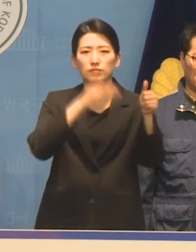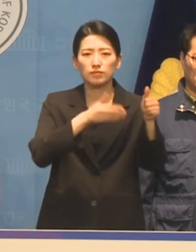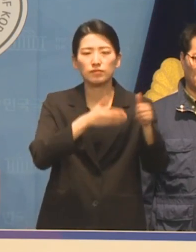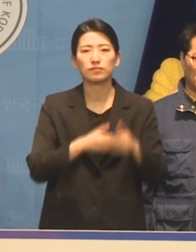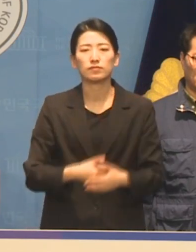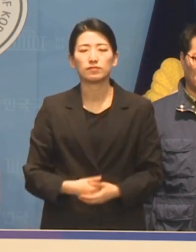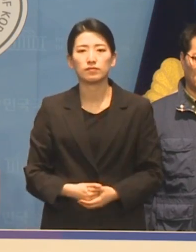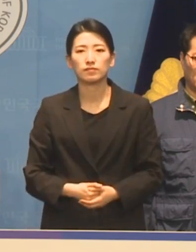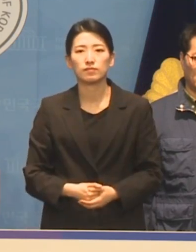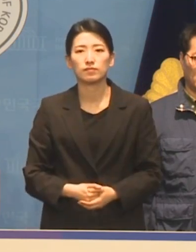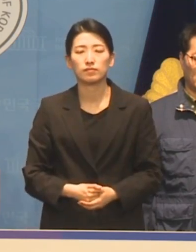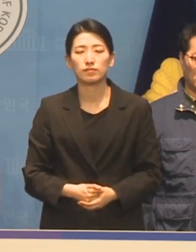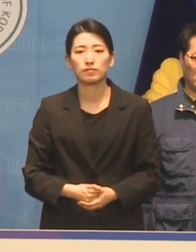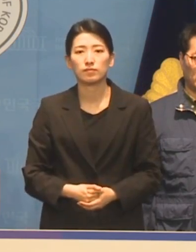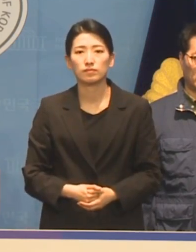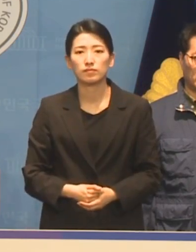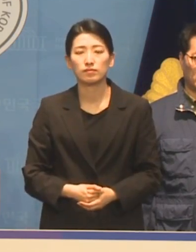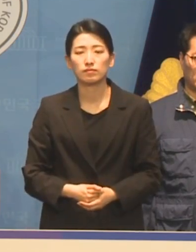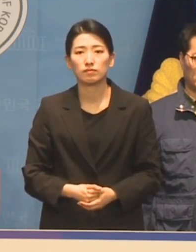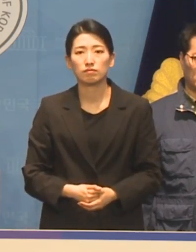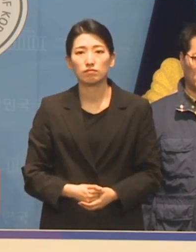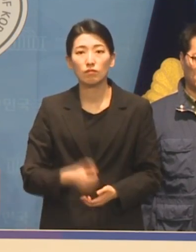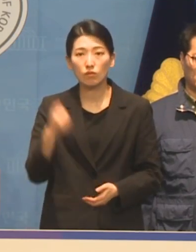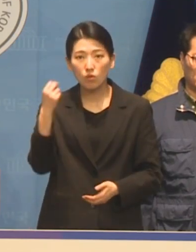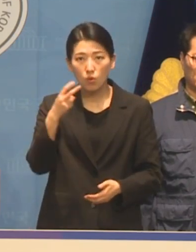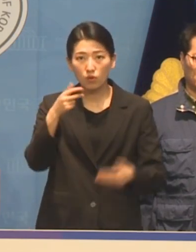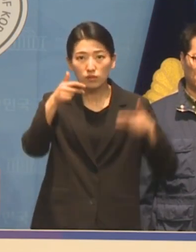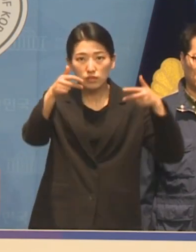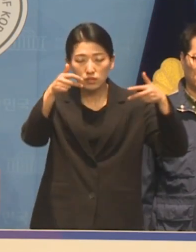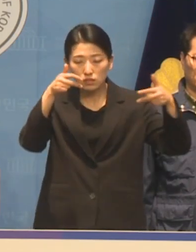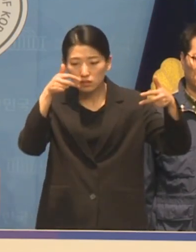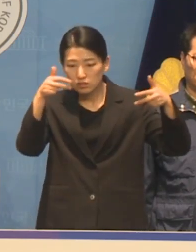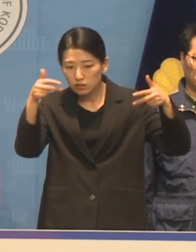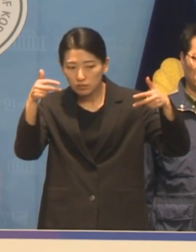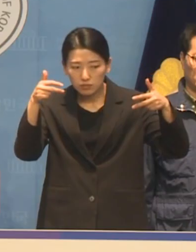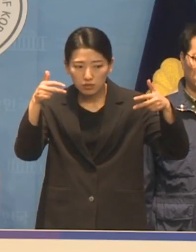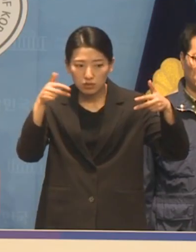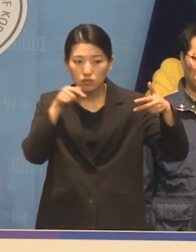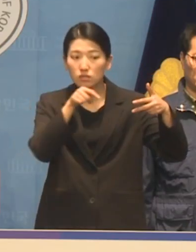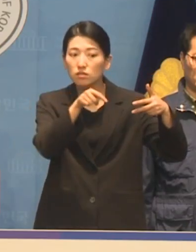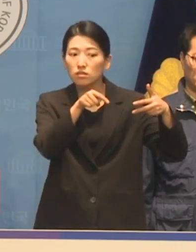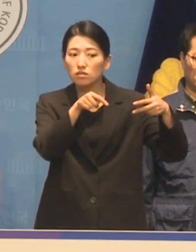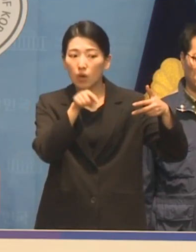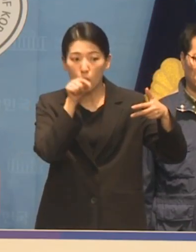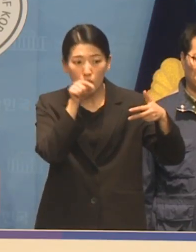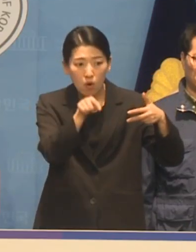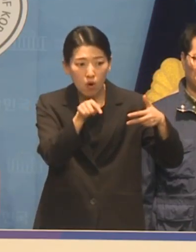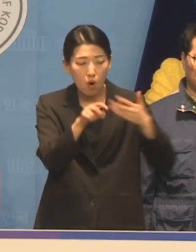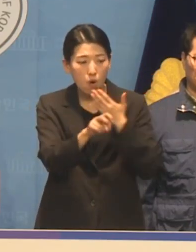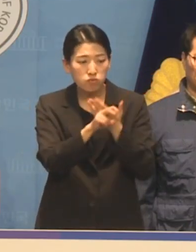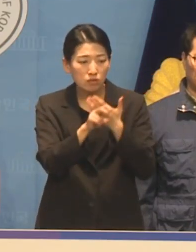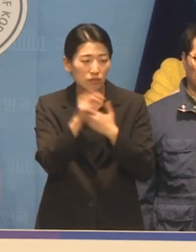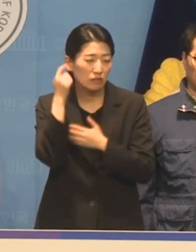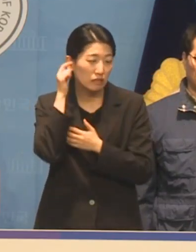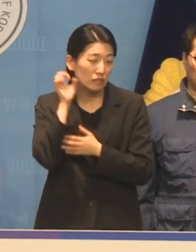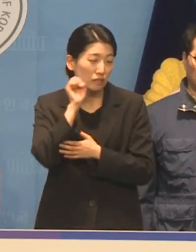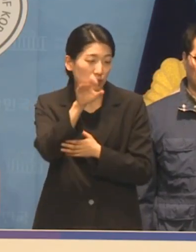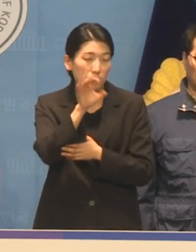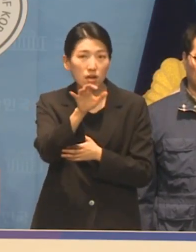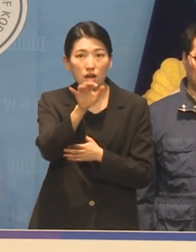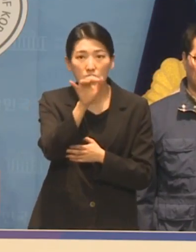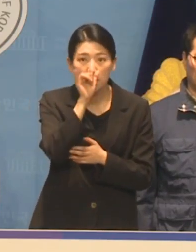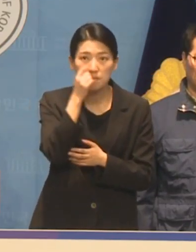집회 시위 현장 인근에 CCTV를 통해 범죄 혐의가 인정되는 즉시 고발로 인한 수사가